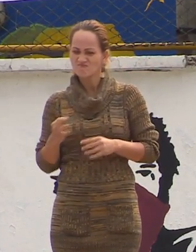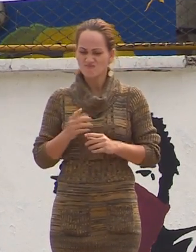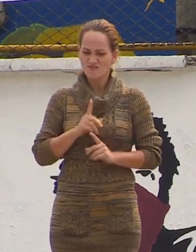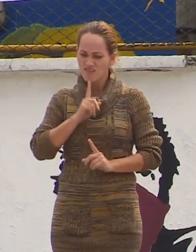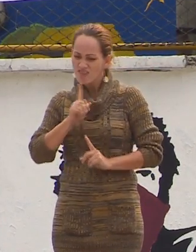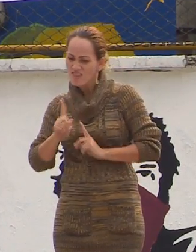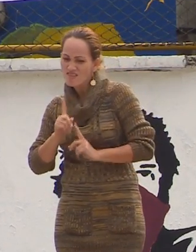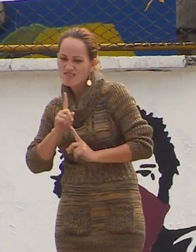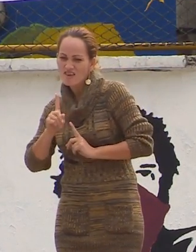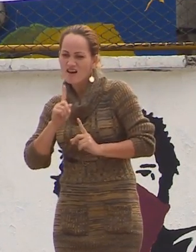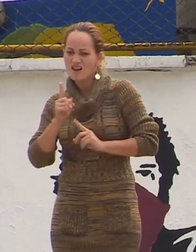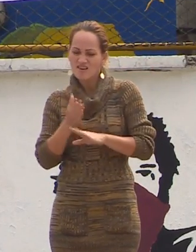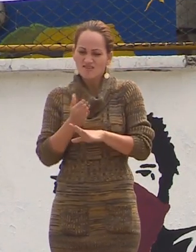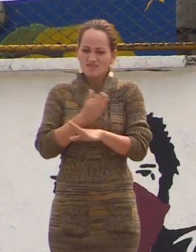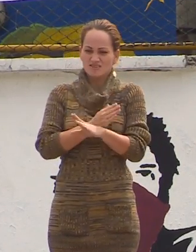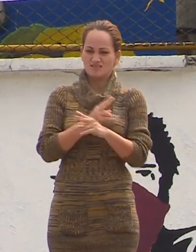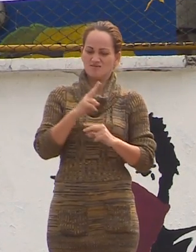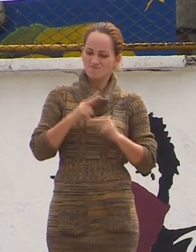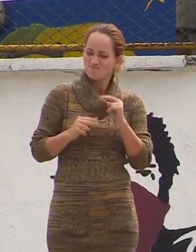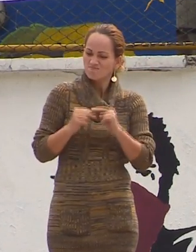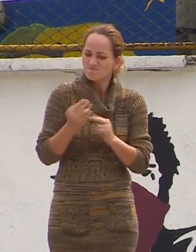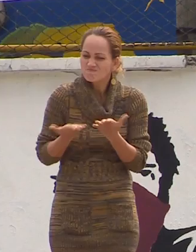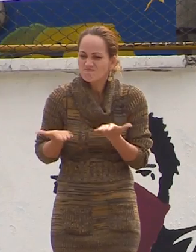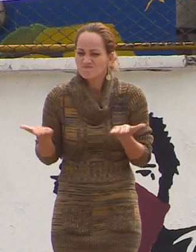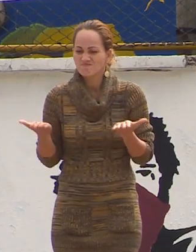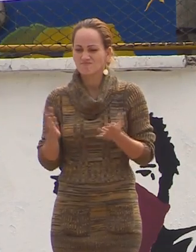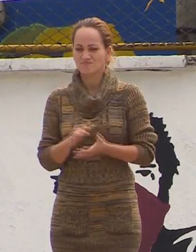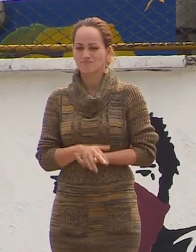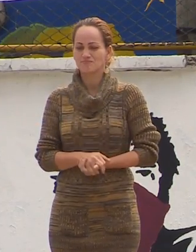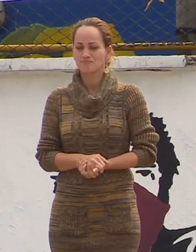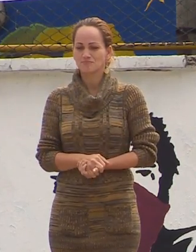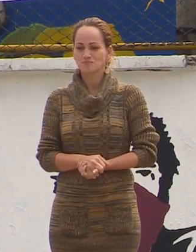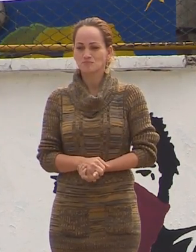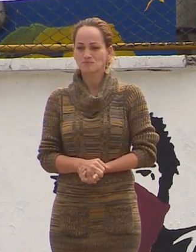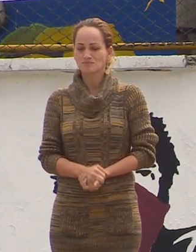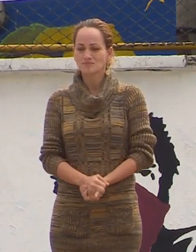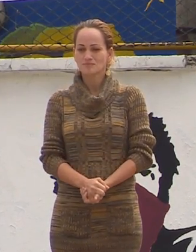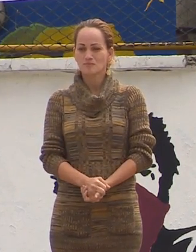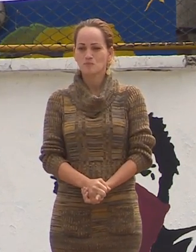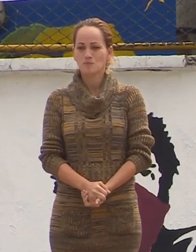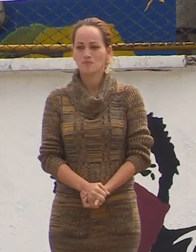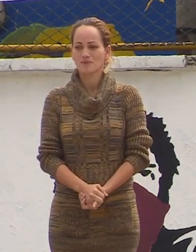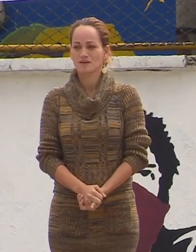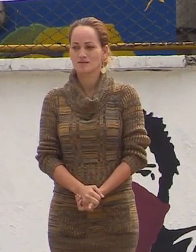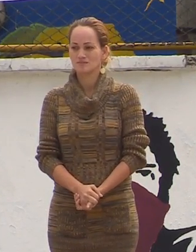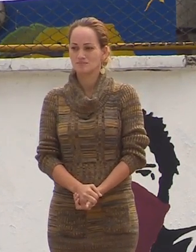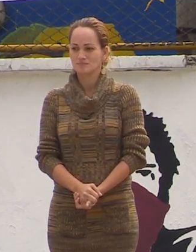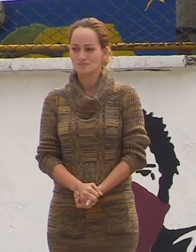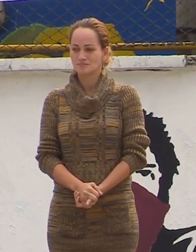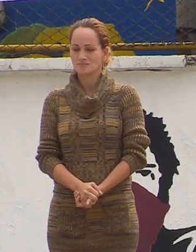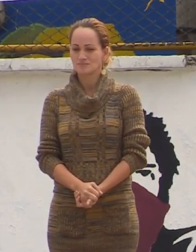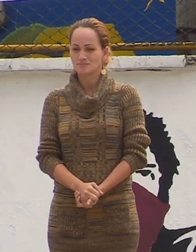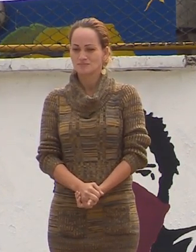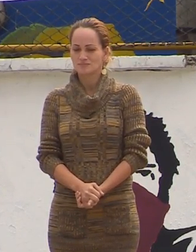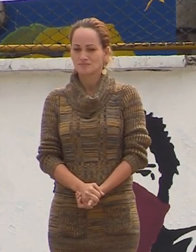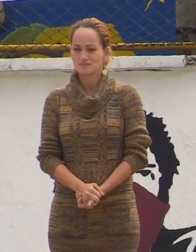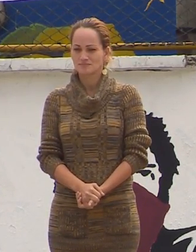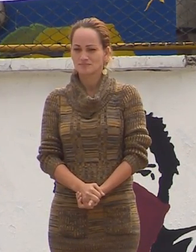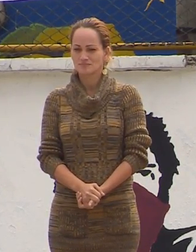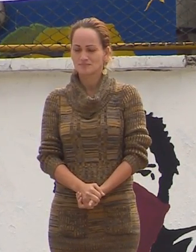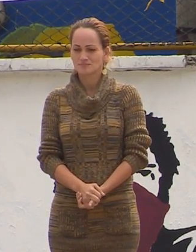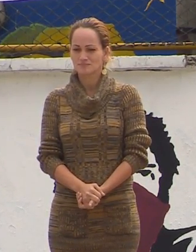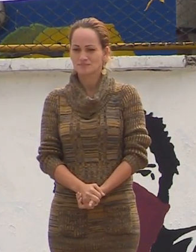diálogos preconstruidos. Es por ello que la convivencia cuestiona